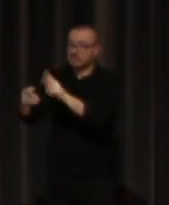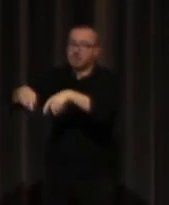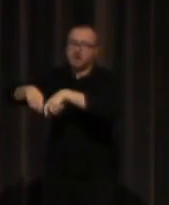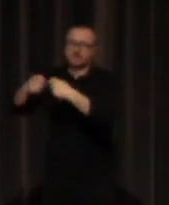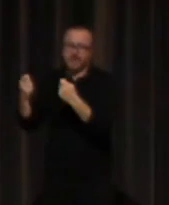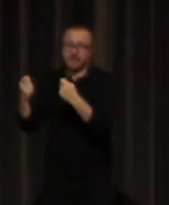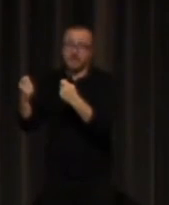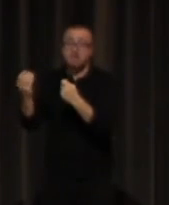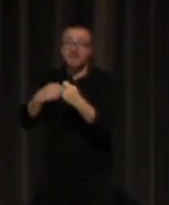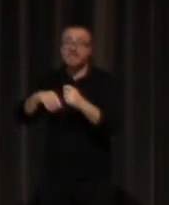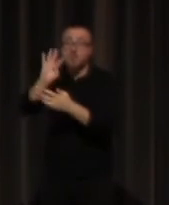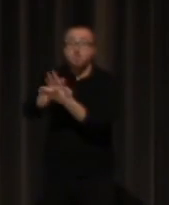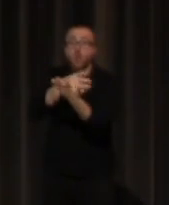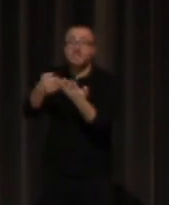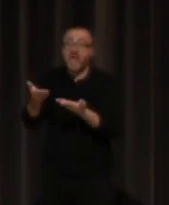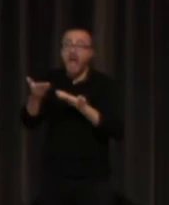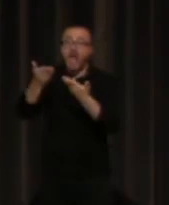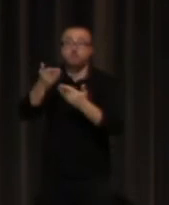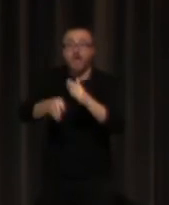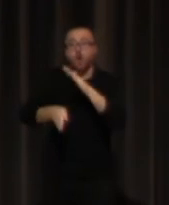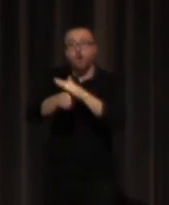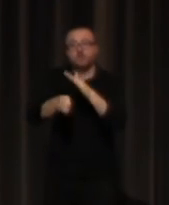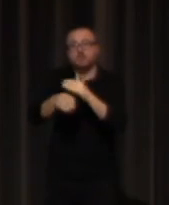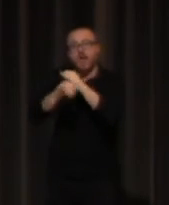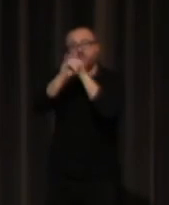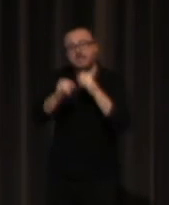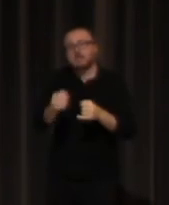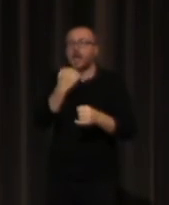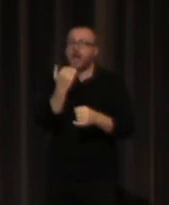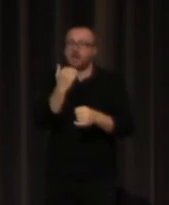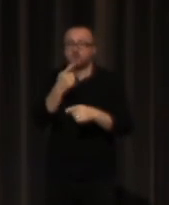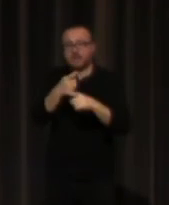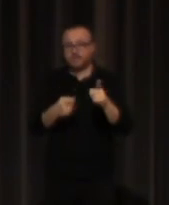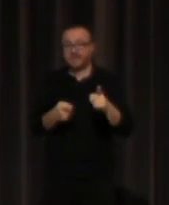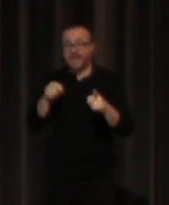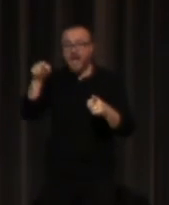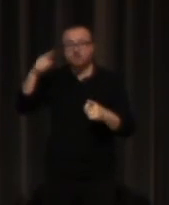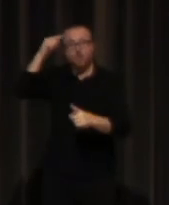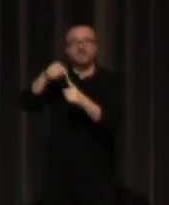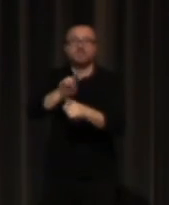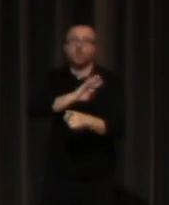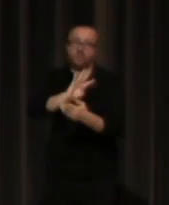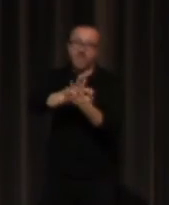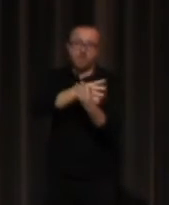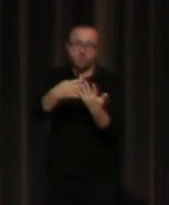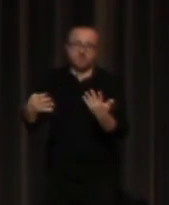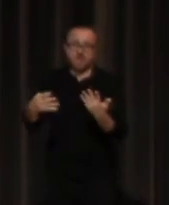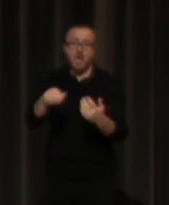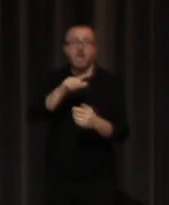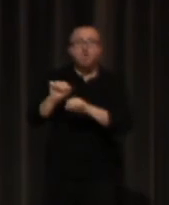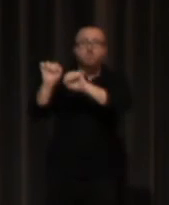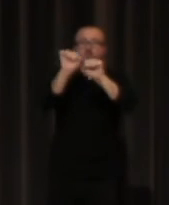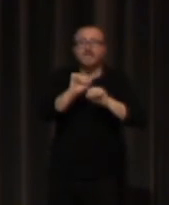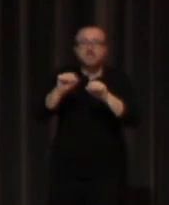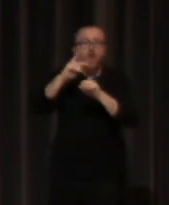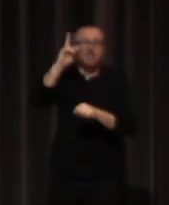quasi impossible. I aquesta és la lluita poètica que fa protegir el món particular, allò que realment